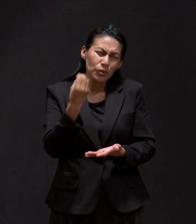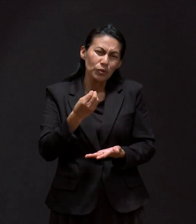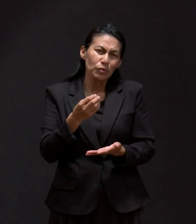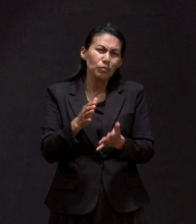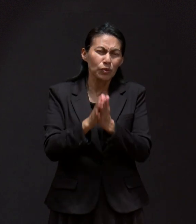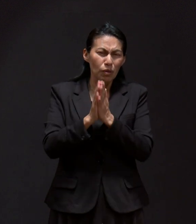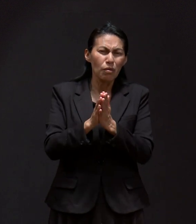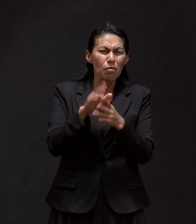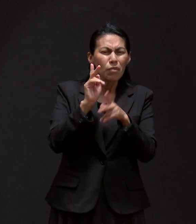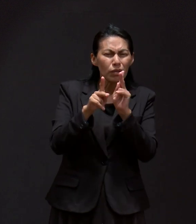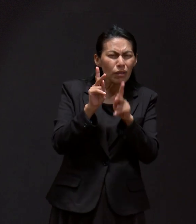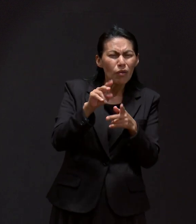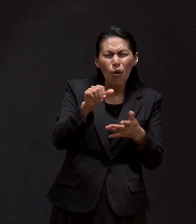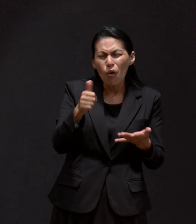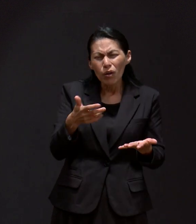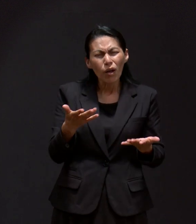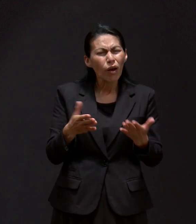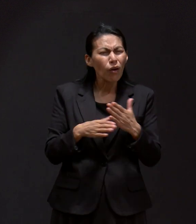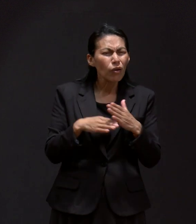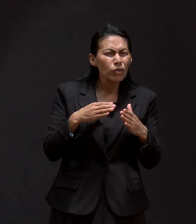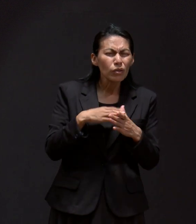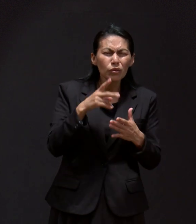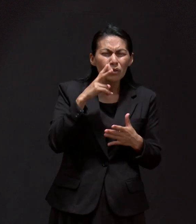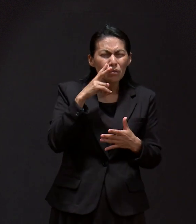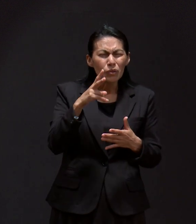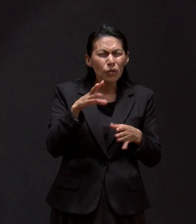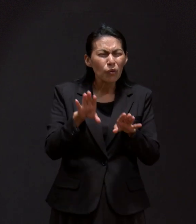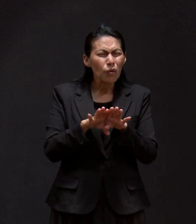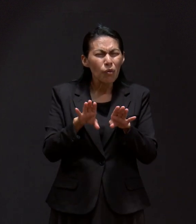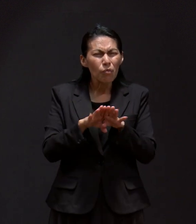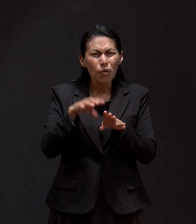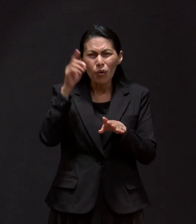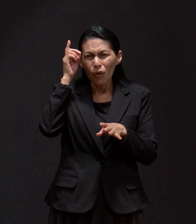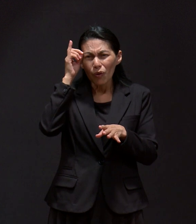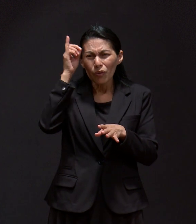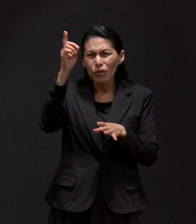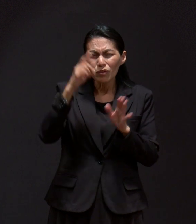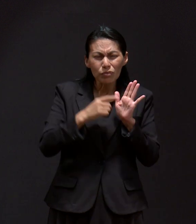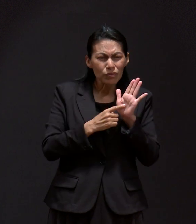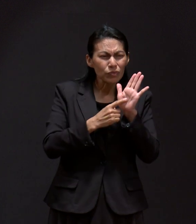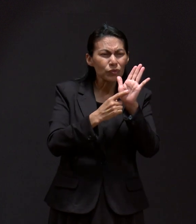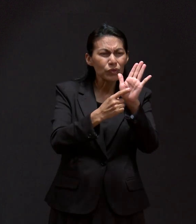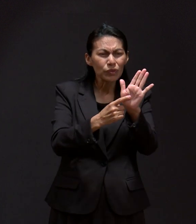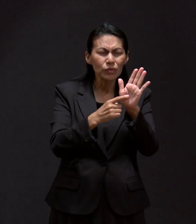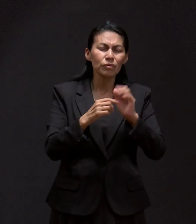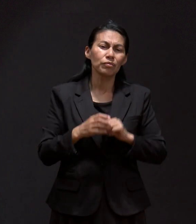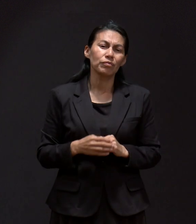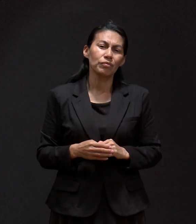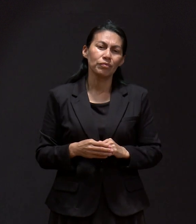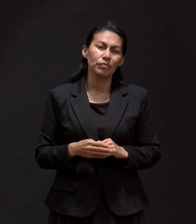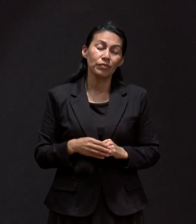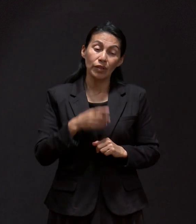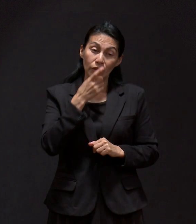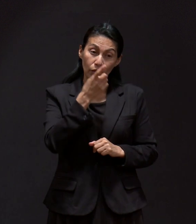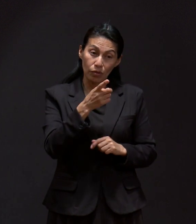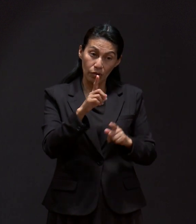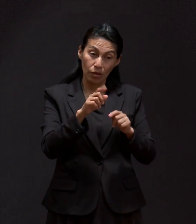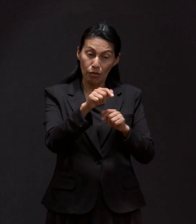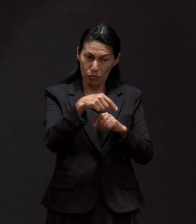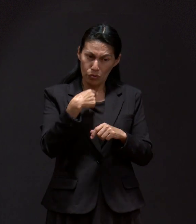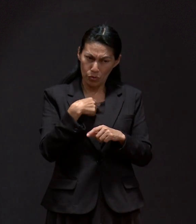cuéntanos alguna historia más algo que tú hayas visto como dios se ha manifestado